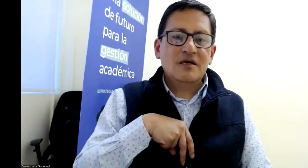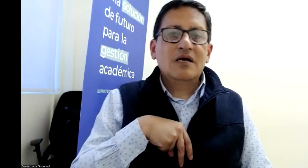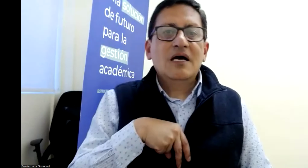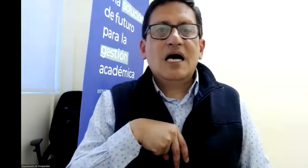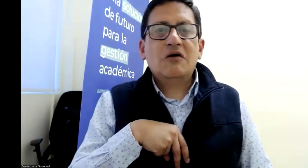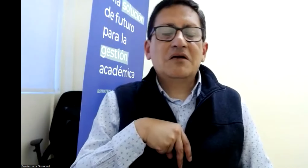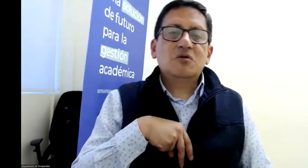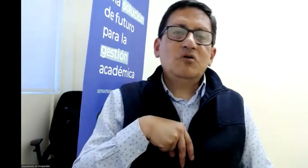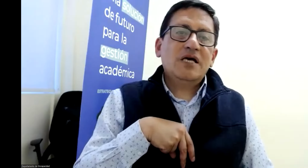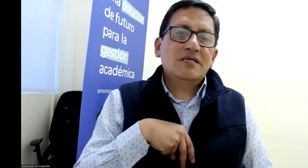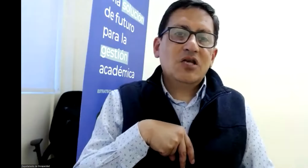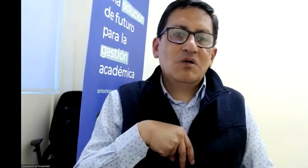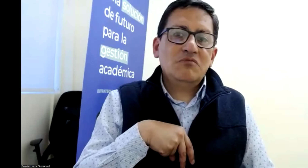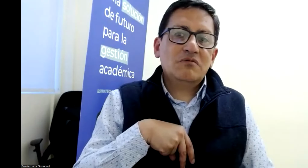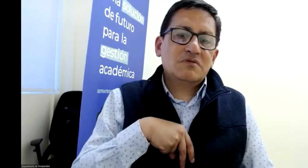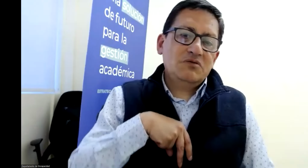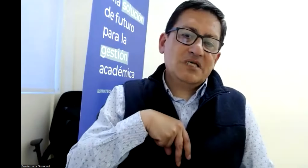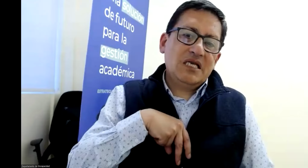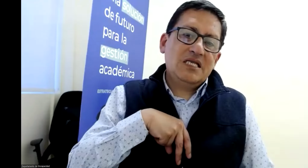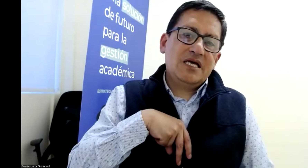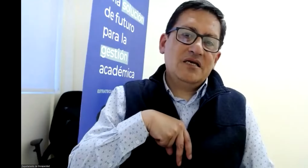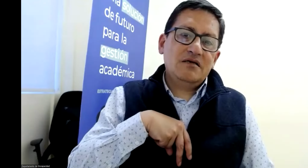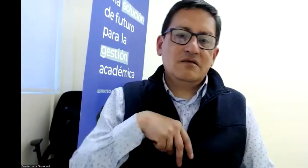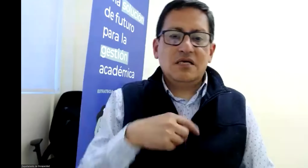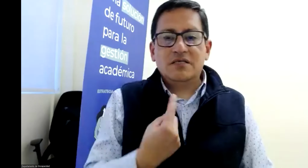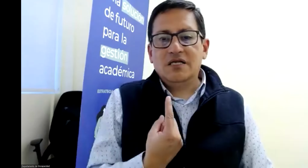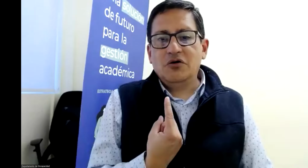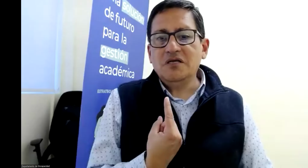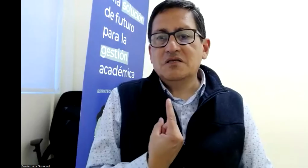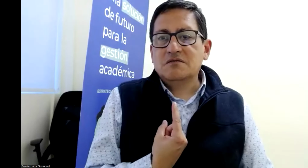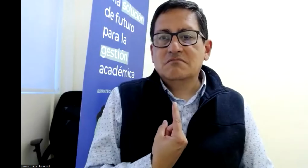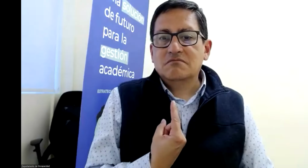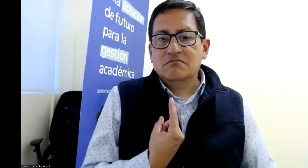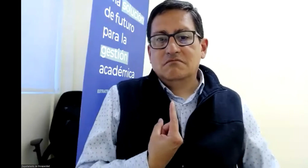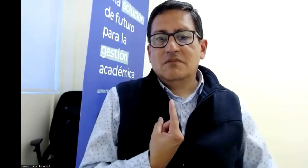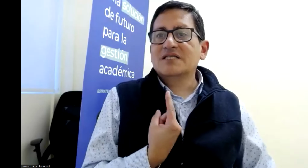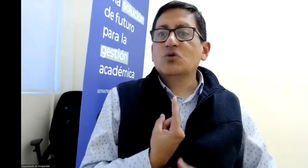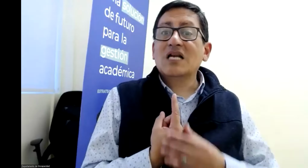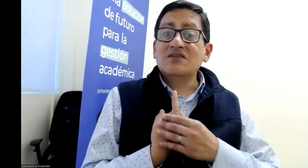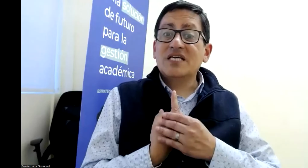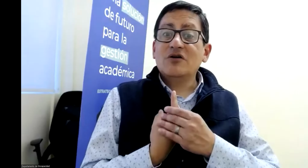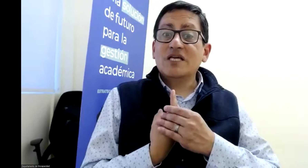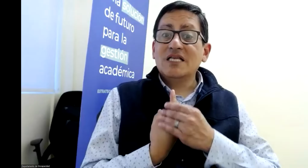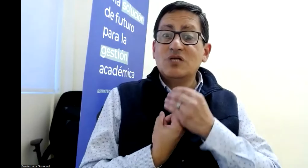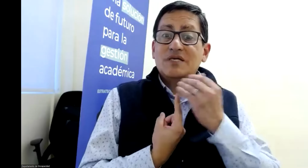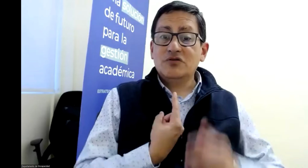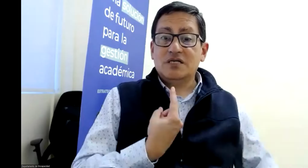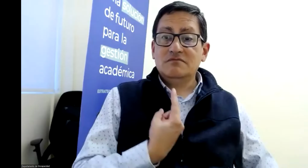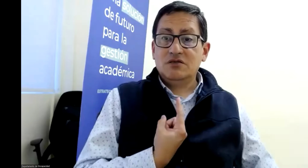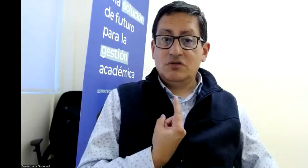ahora yo podría decir lo mismo sin usar la letra N y hacer el dedo índice haciendo un clasificador de que esta es una persona ¿cierto?